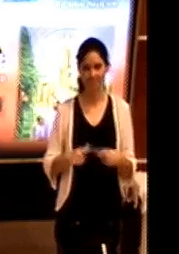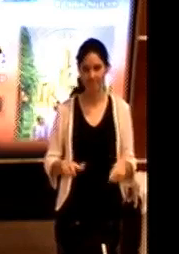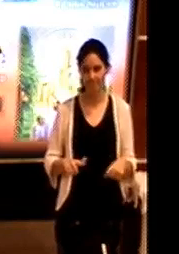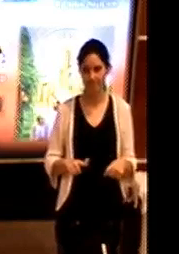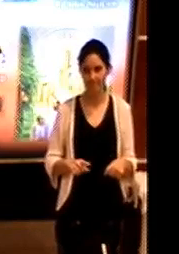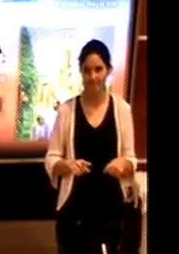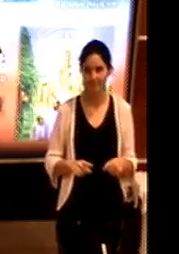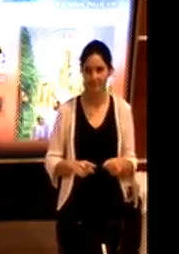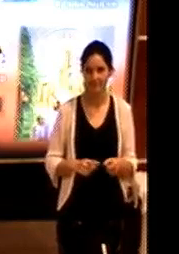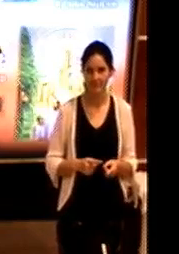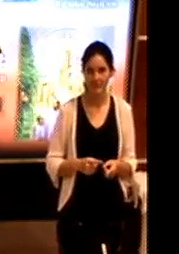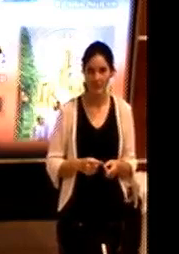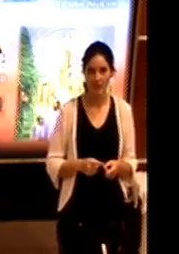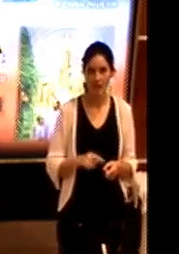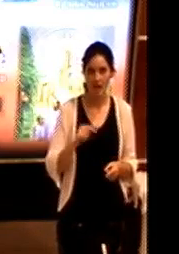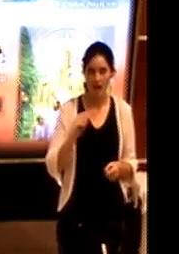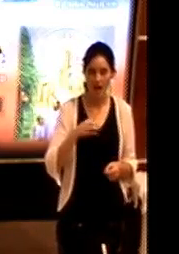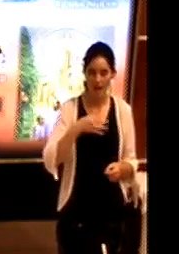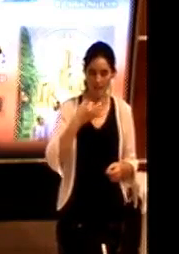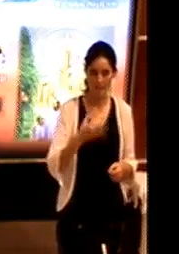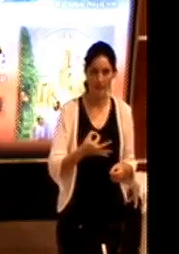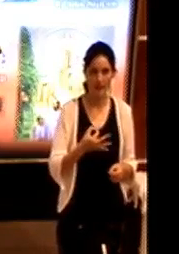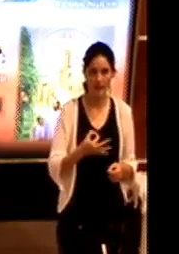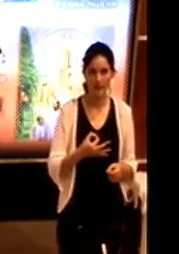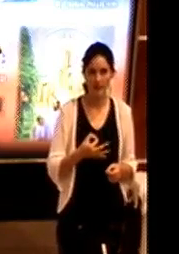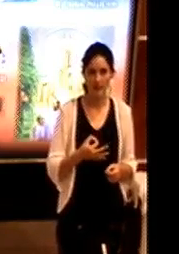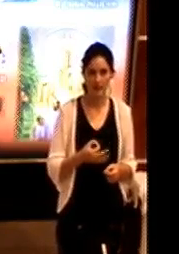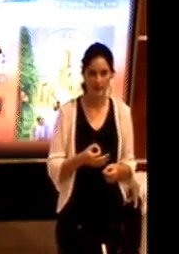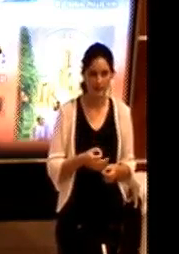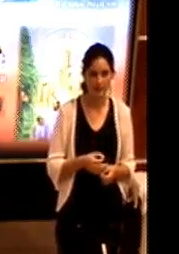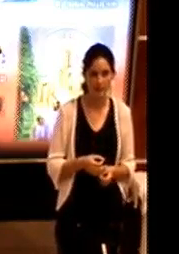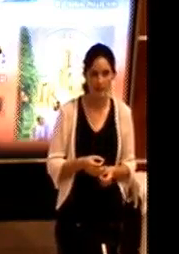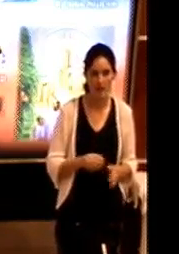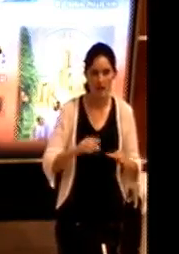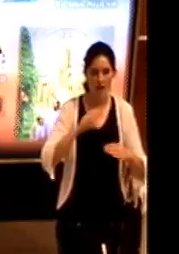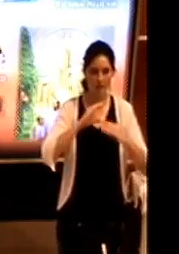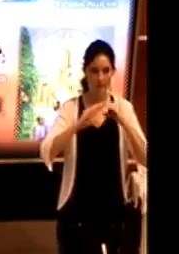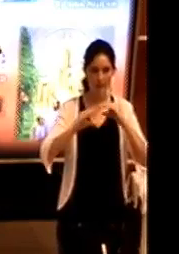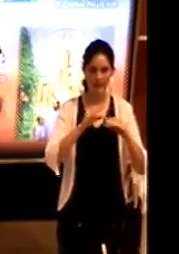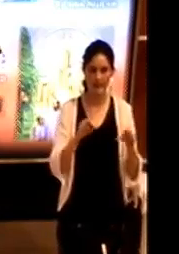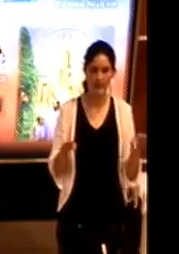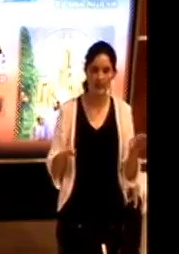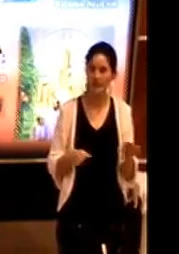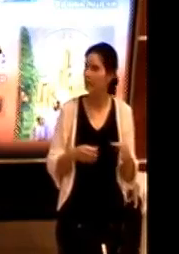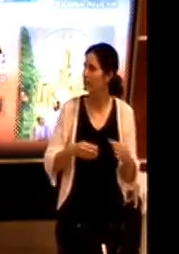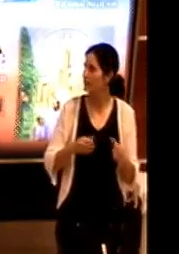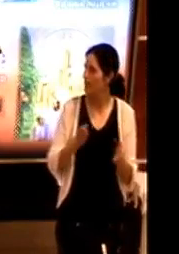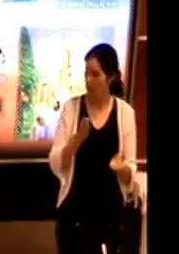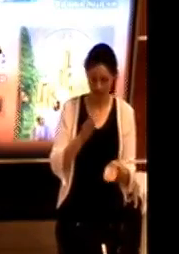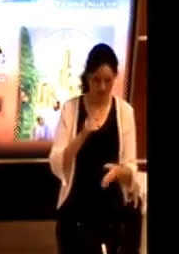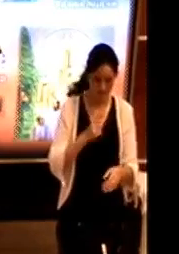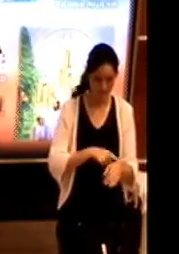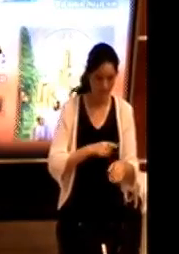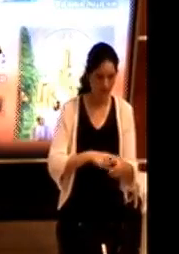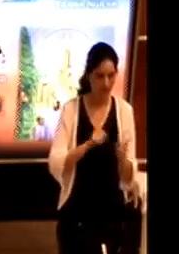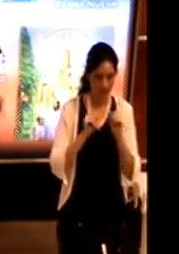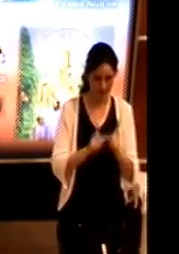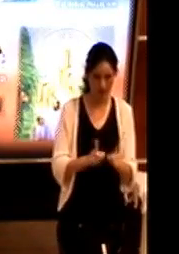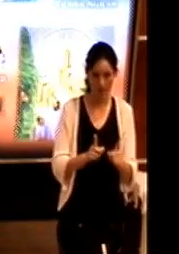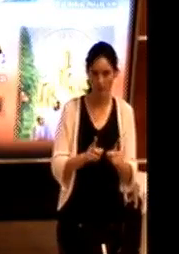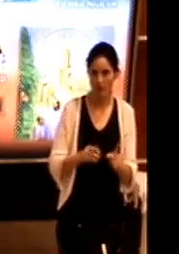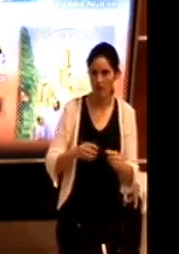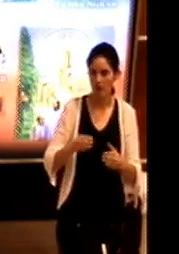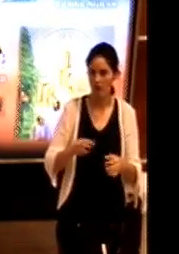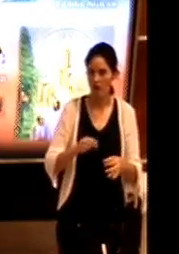bien, el mensaje simultáneo al juicio. Estamos ahora presentando el mensaje de los tres